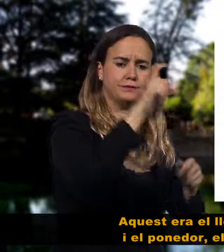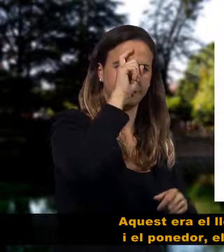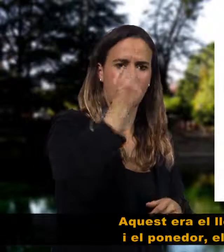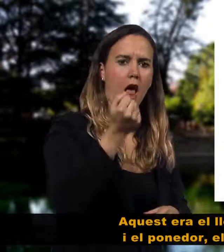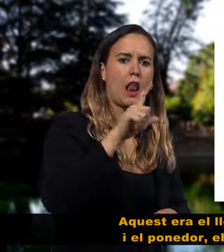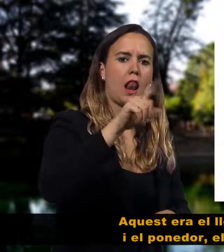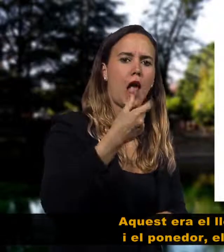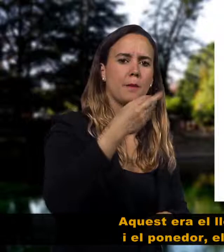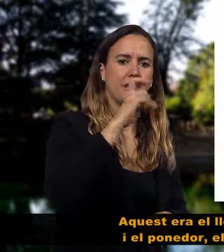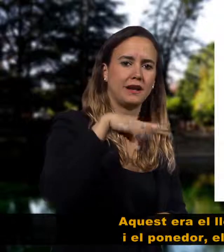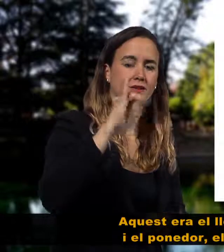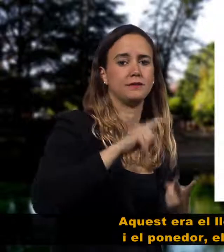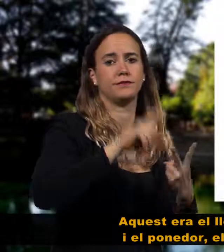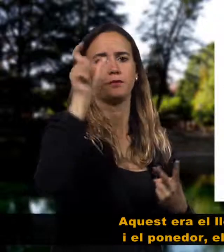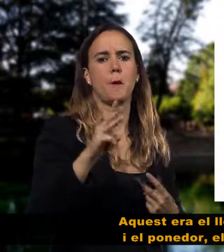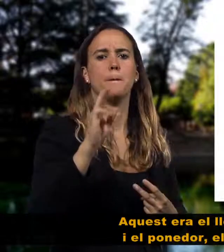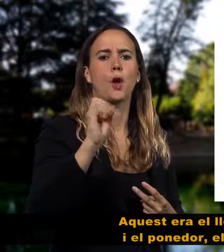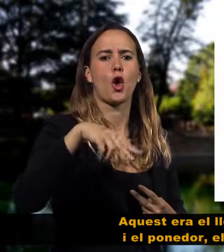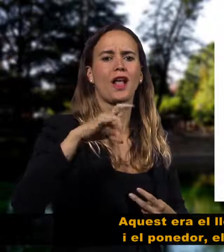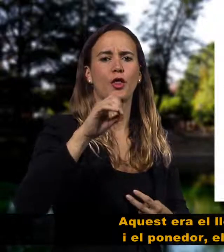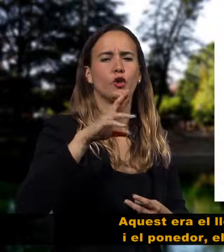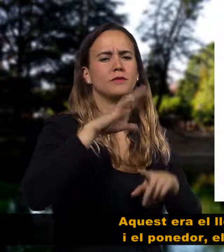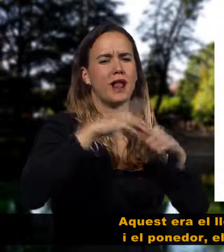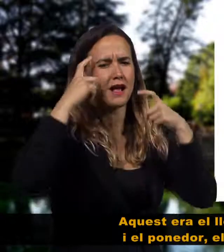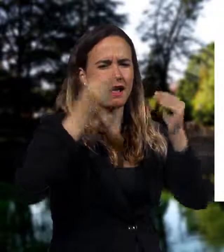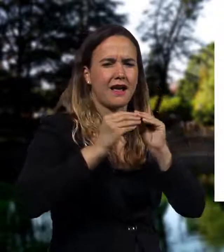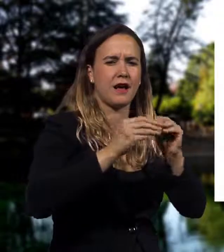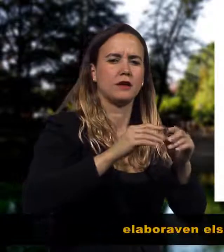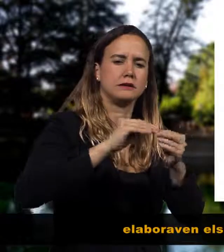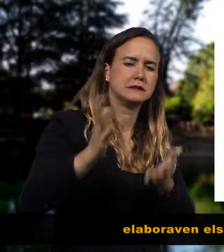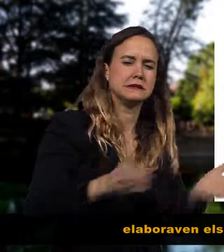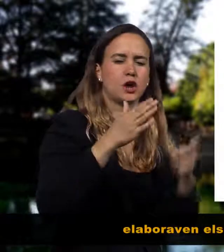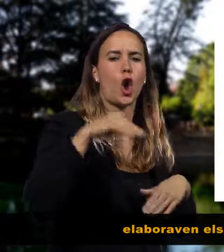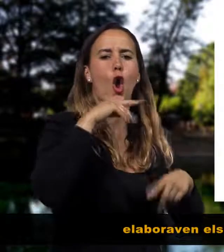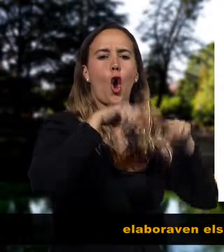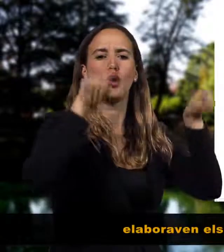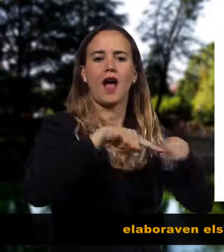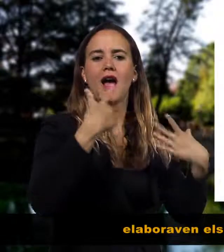Aquest era el lloc on l'alabrent i el ponedor, els dos operaris, elaboraven els fulls de paper.